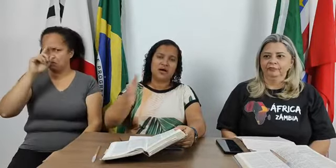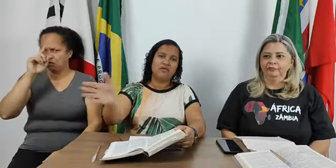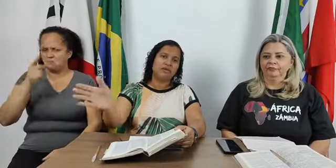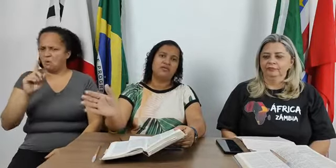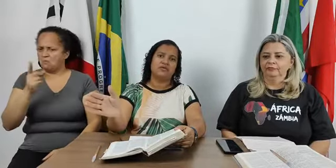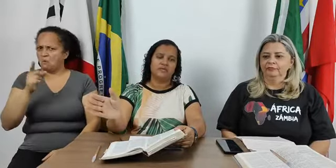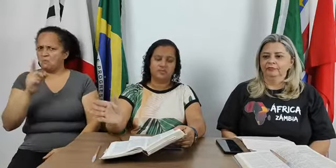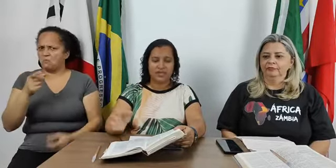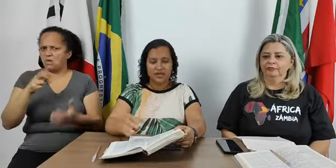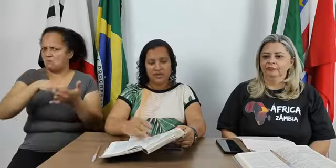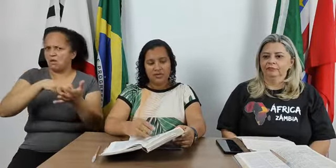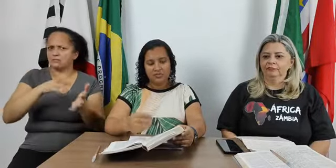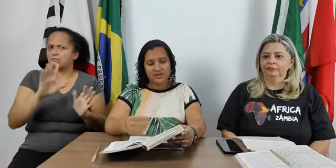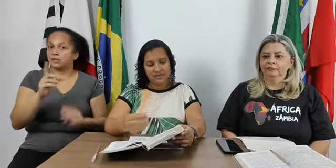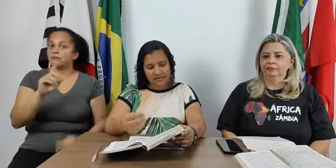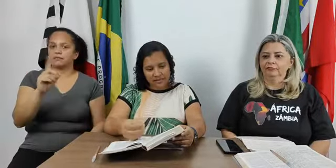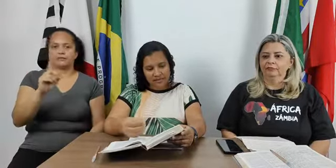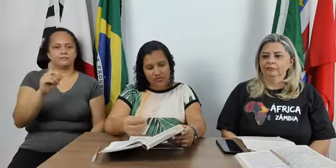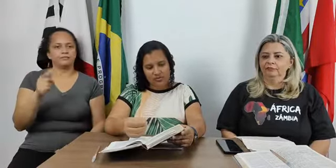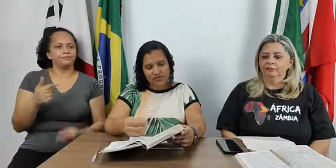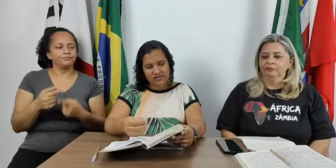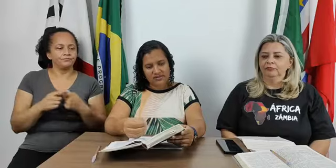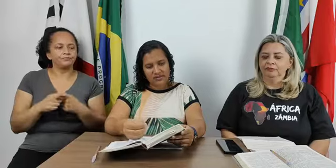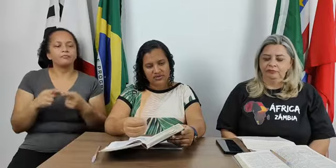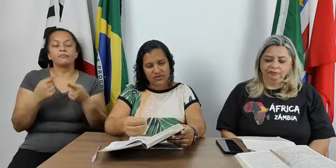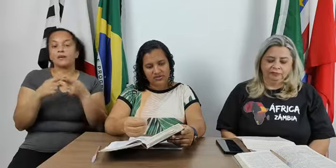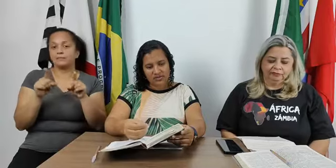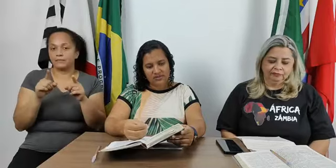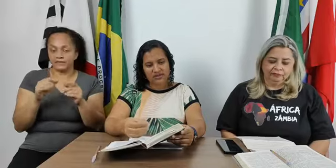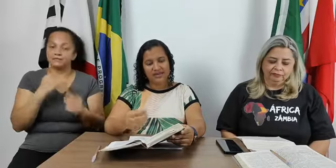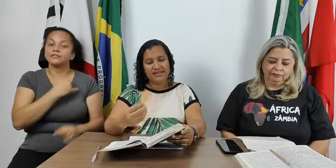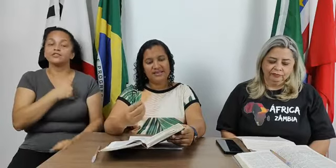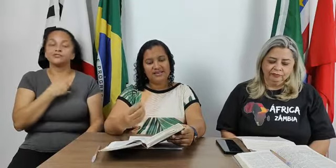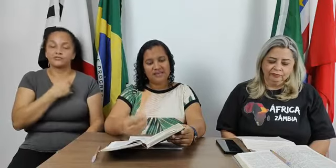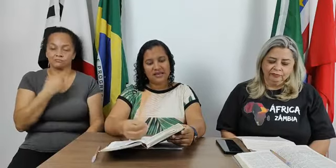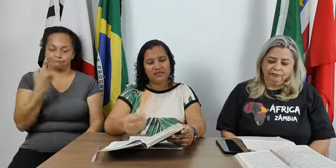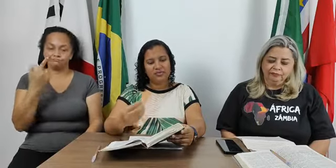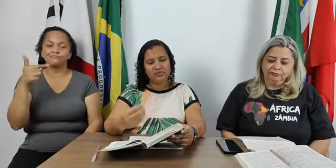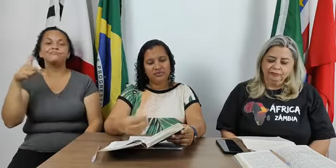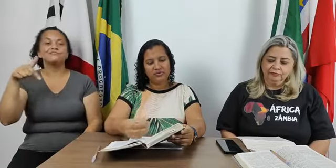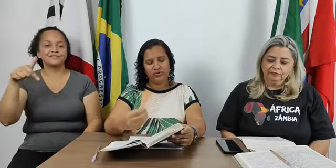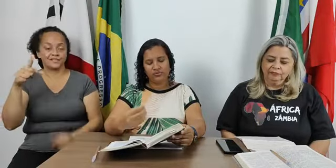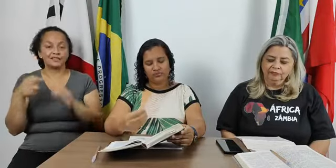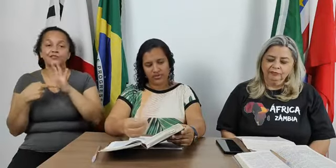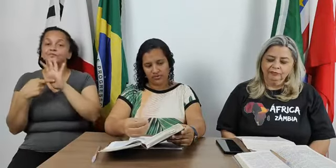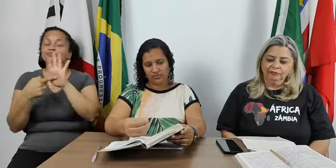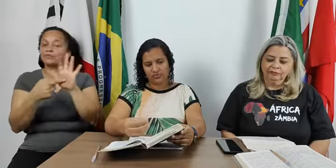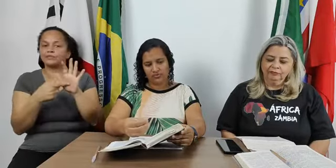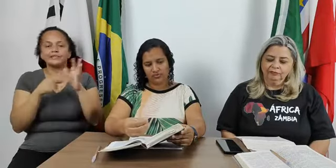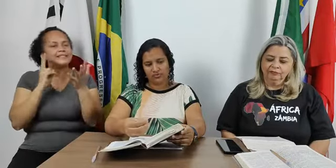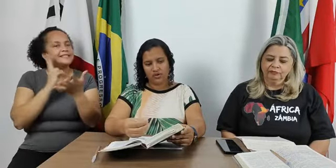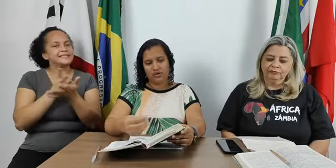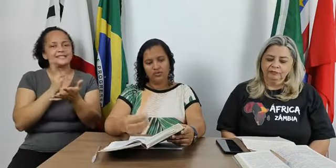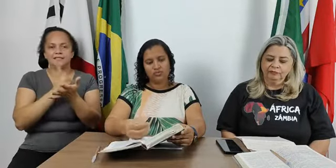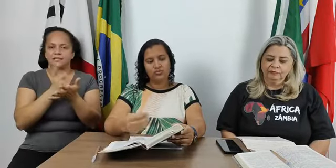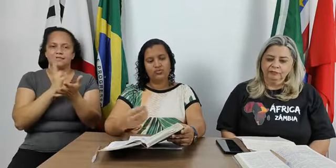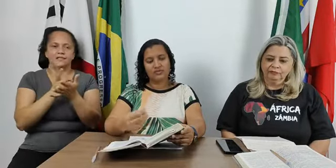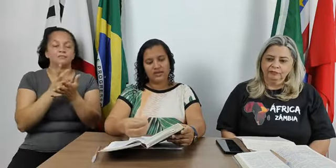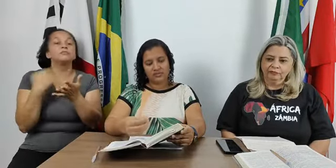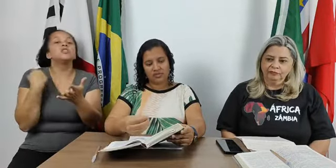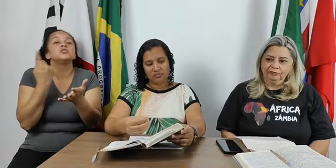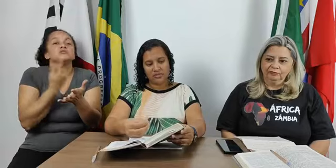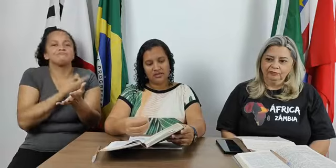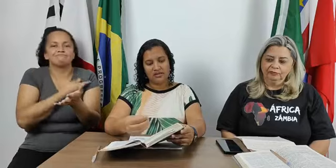para tal caminho. Mas aqui em João 17 ele diz, eles sempre foram teus. Tu